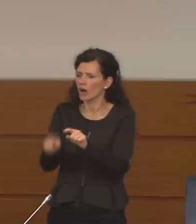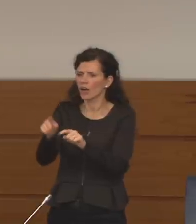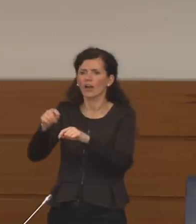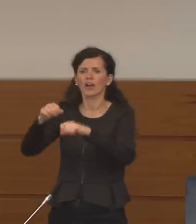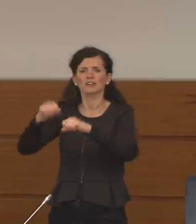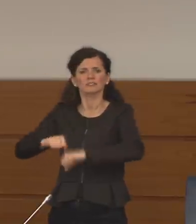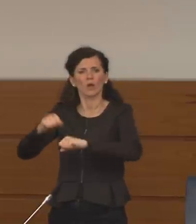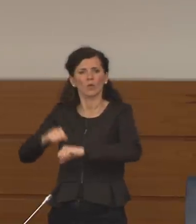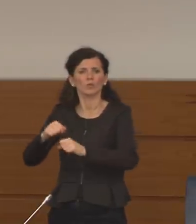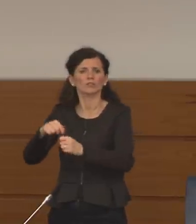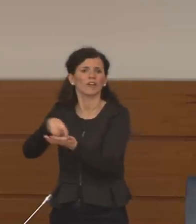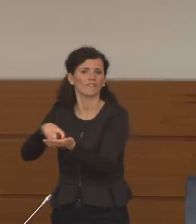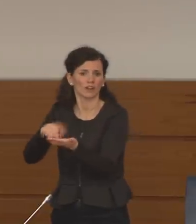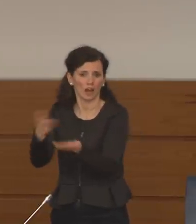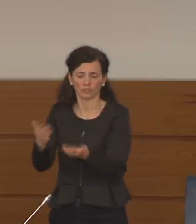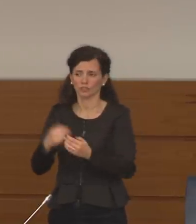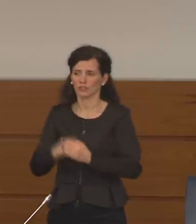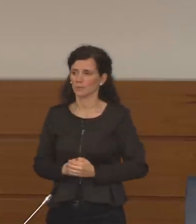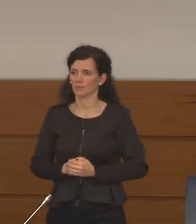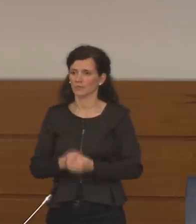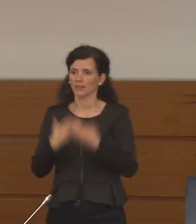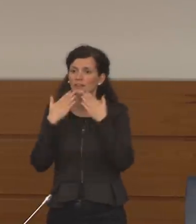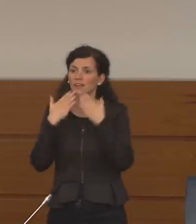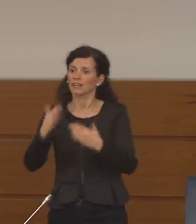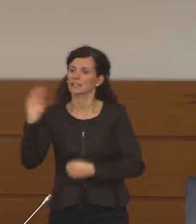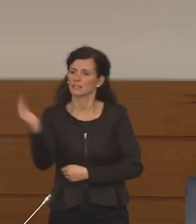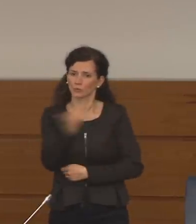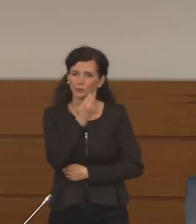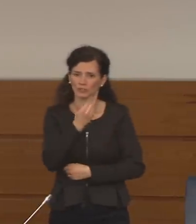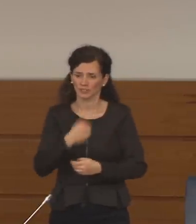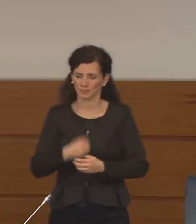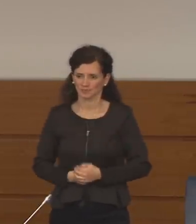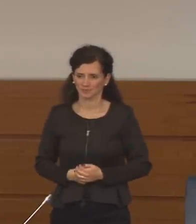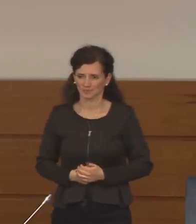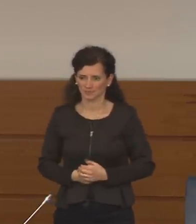fragile grazie a tutti